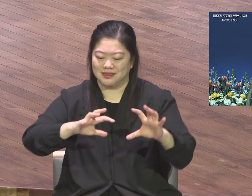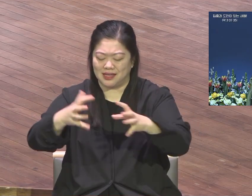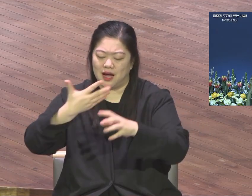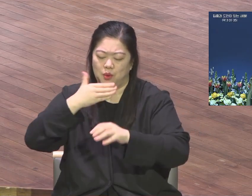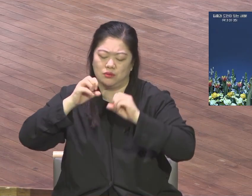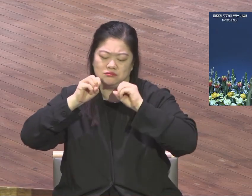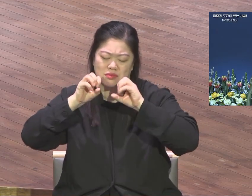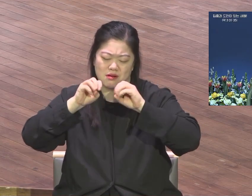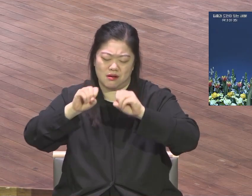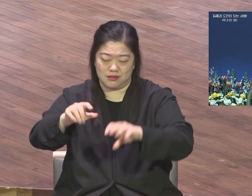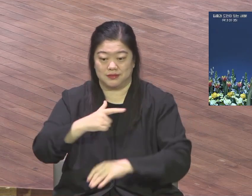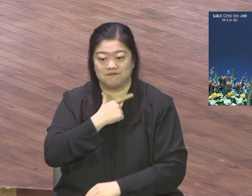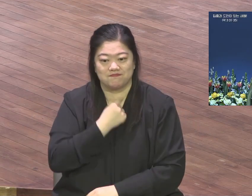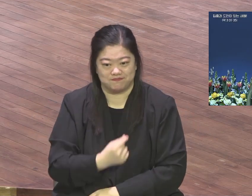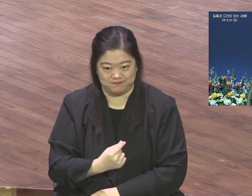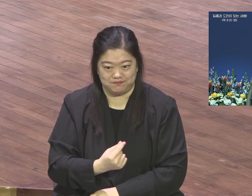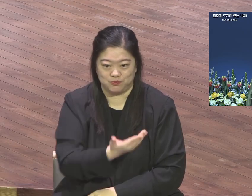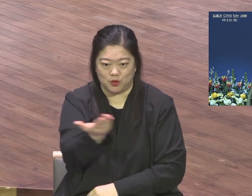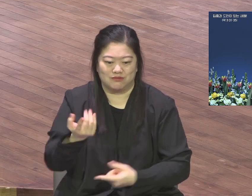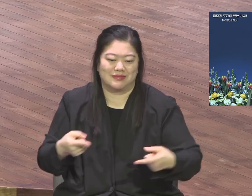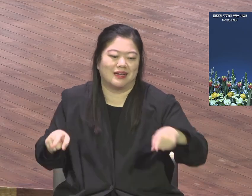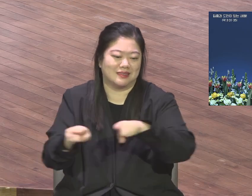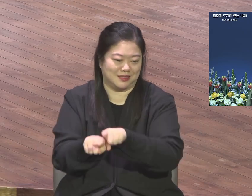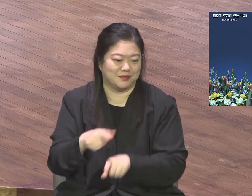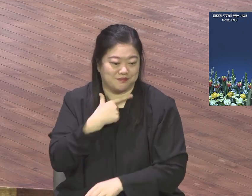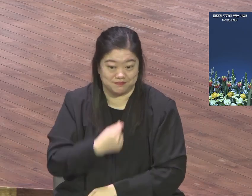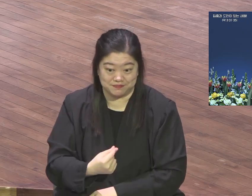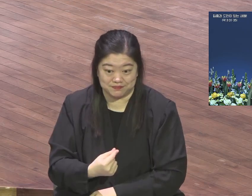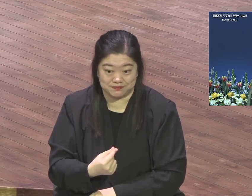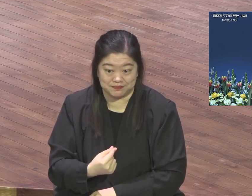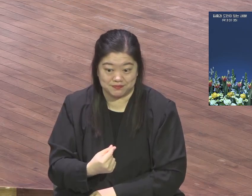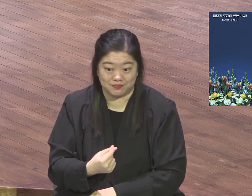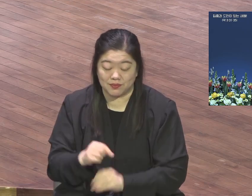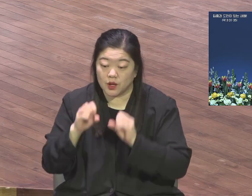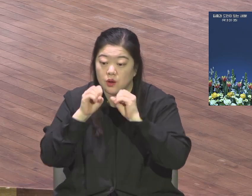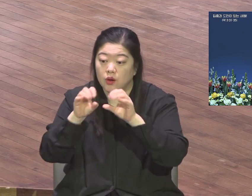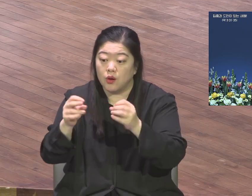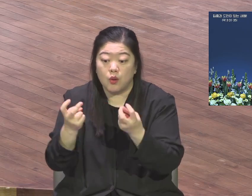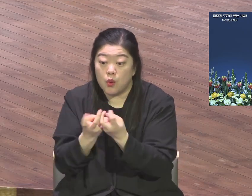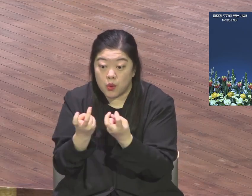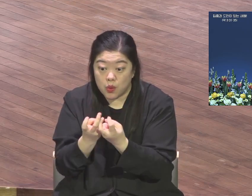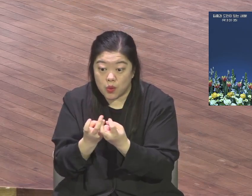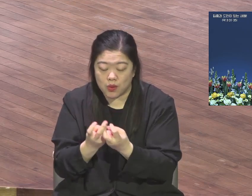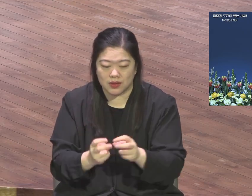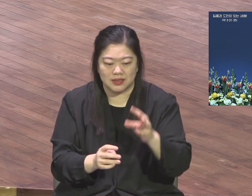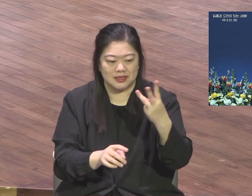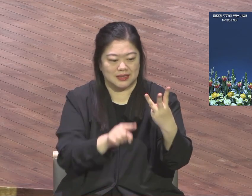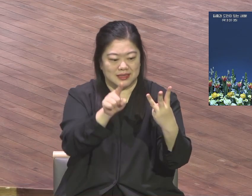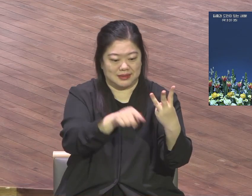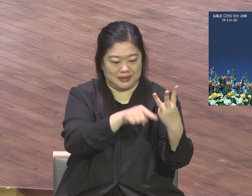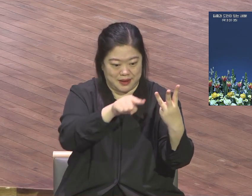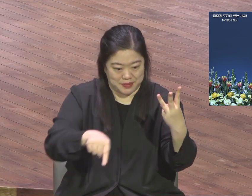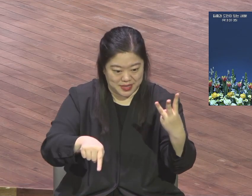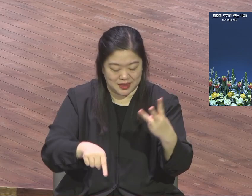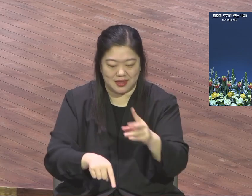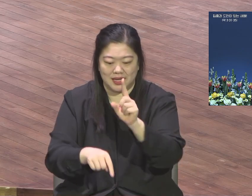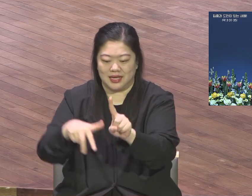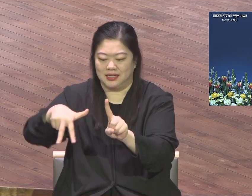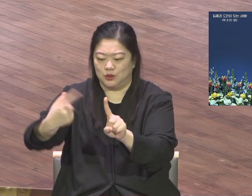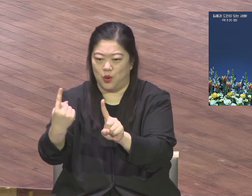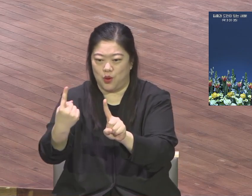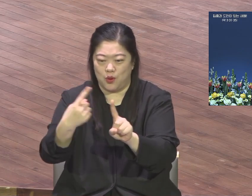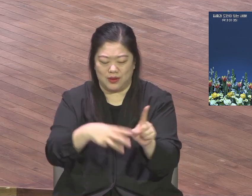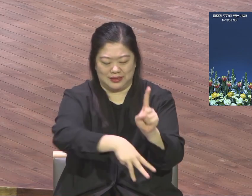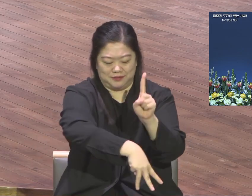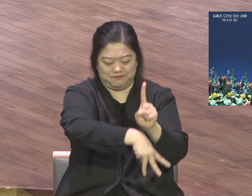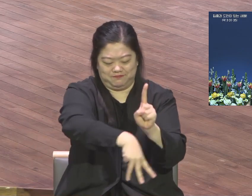되기를 바랍니다. 이것을 위해서 통로가 뭐냐? 바로 3.1조 3운동입니다. 3.1조